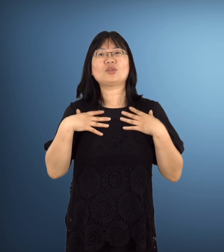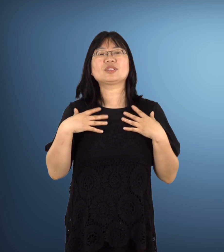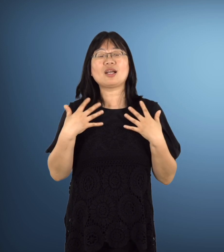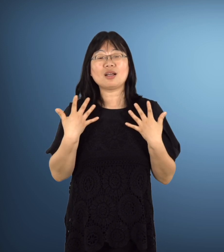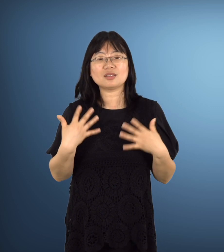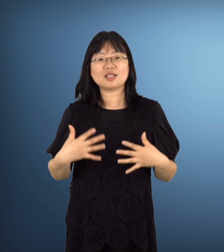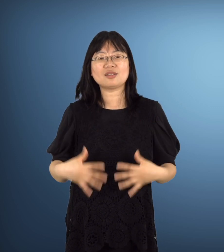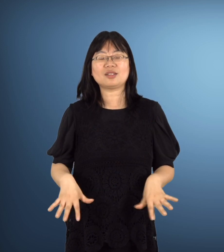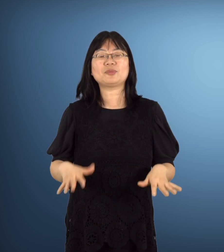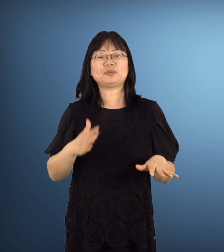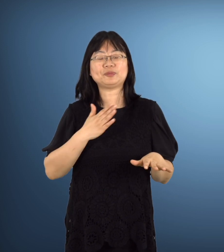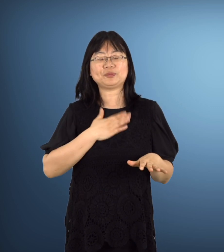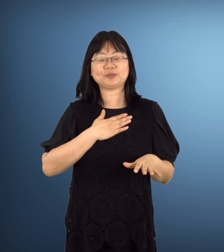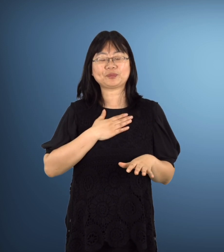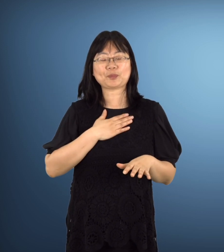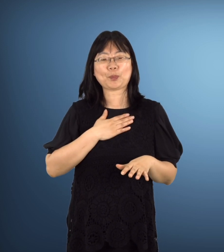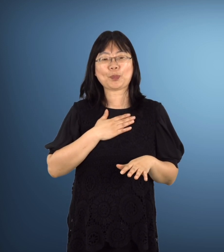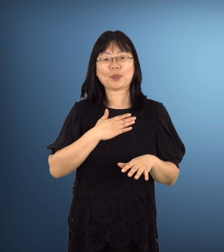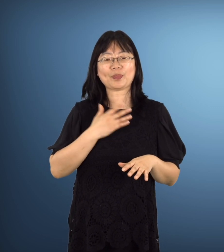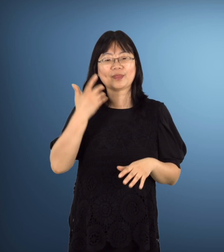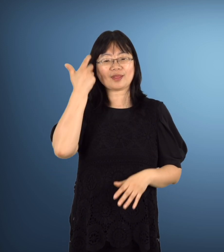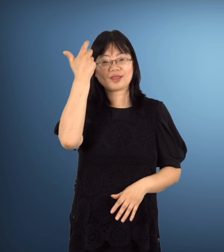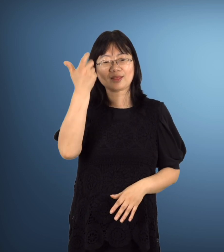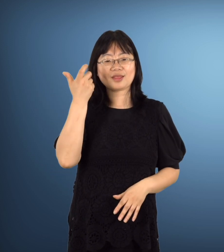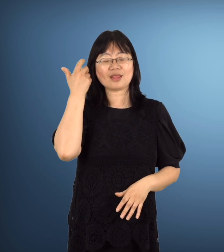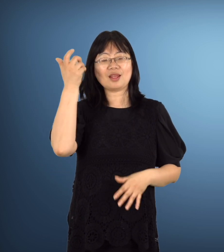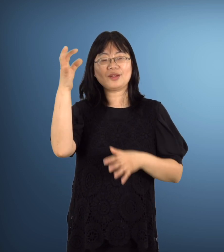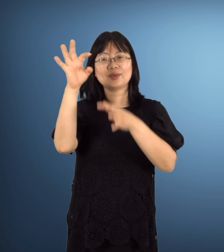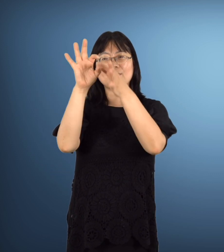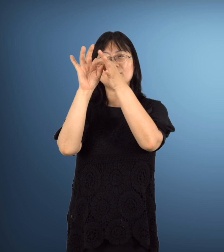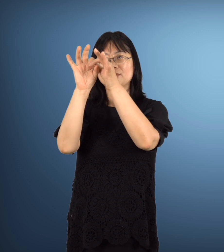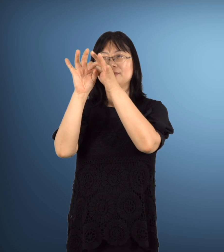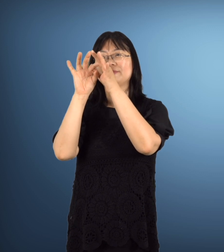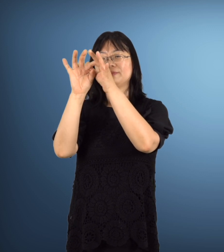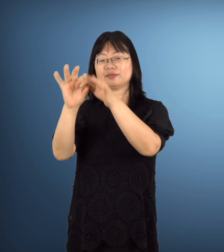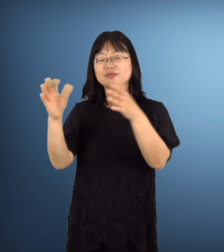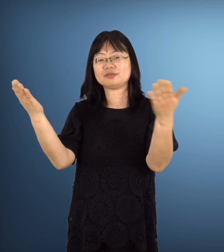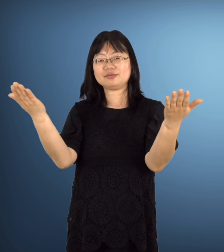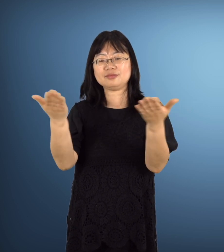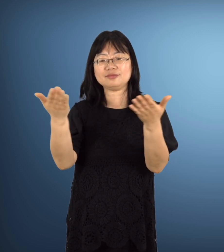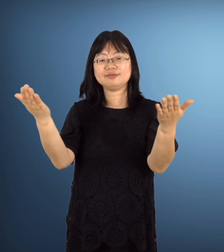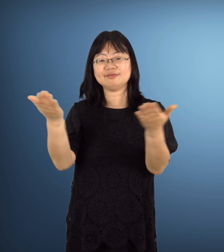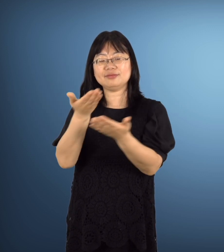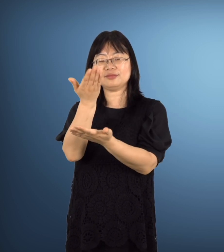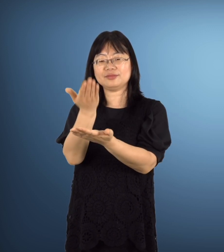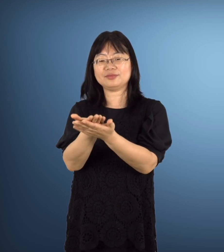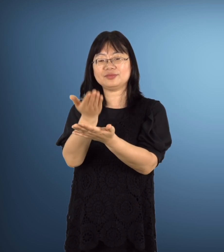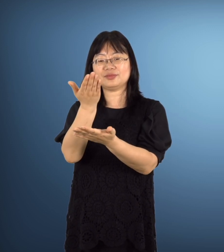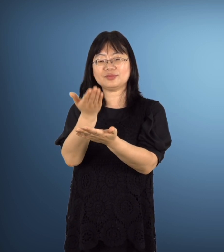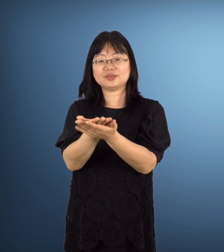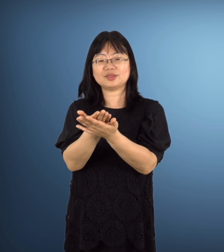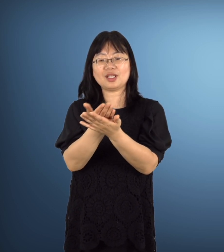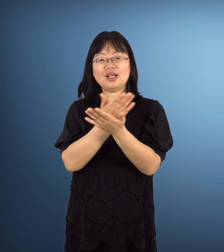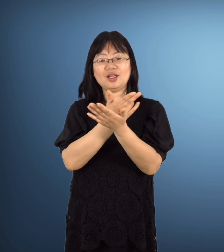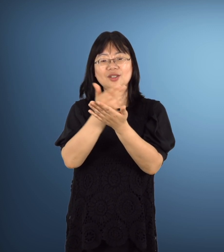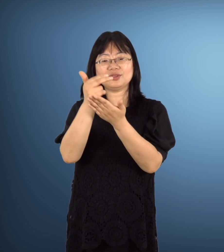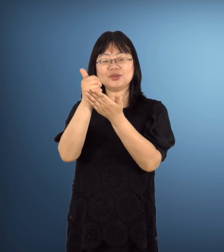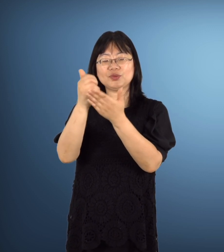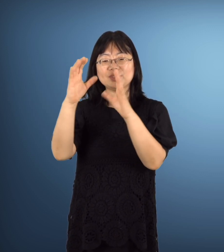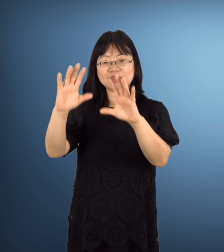살리니 연약한 내 영혼 통하여